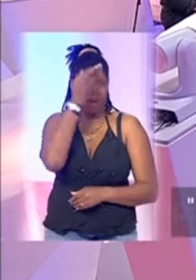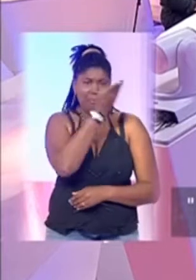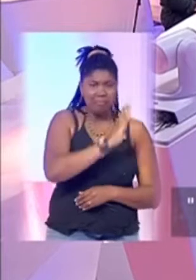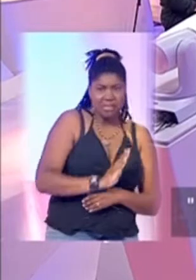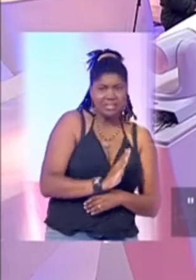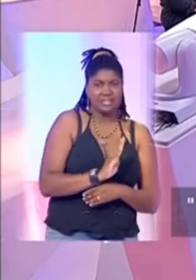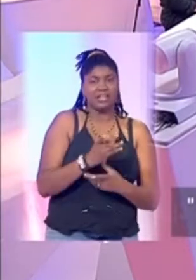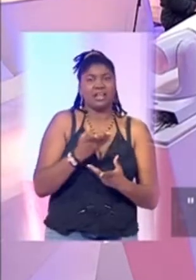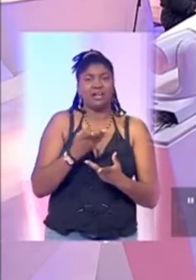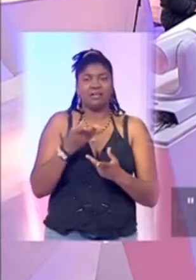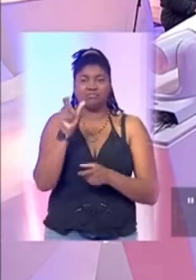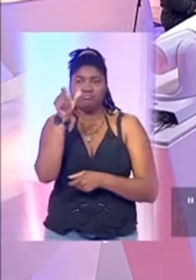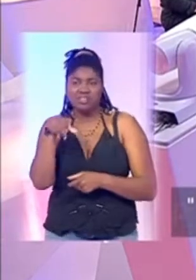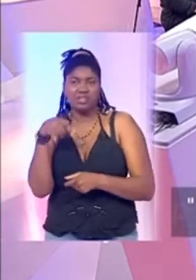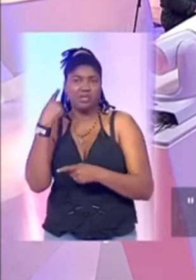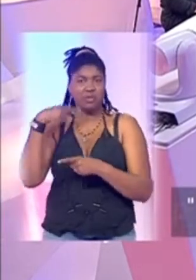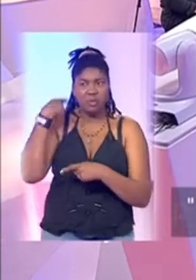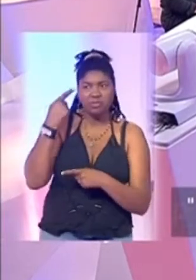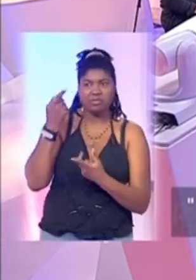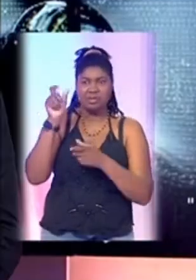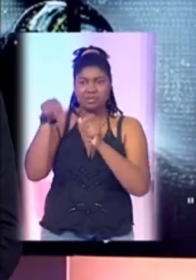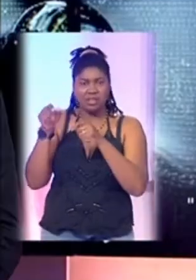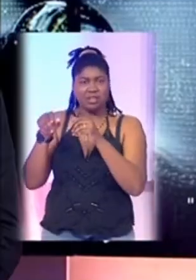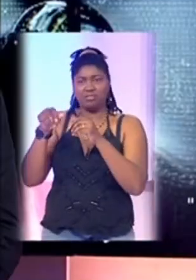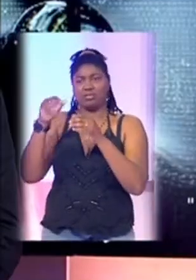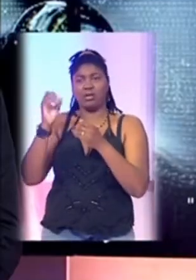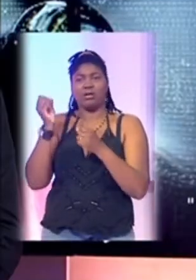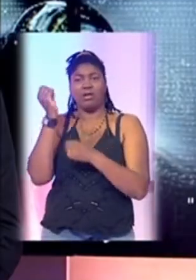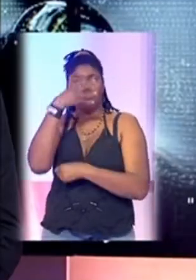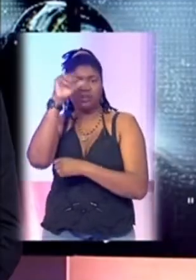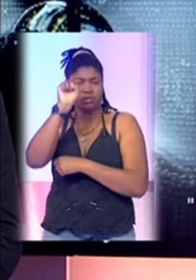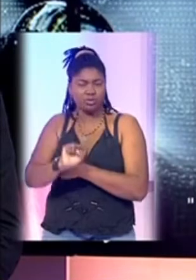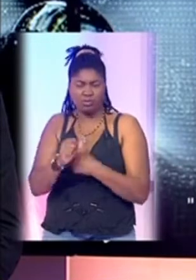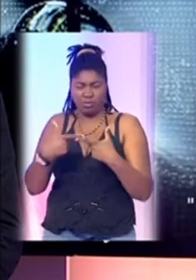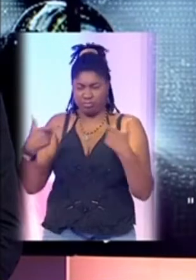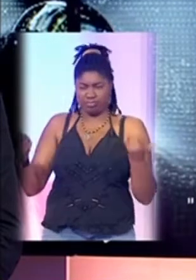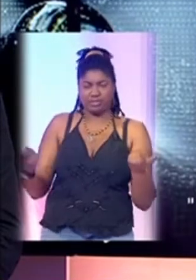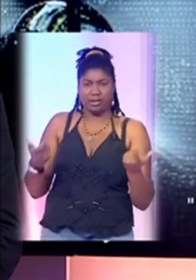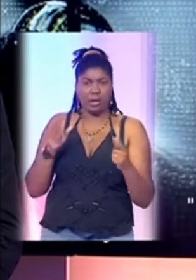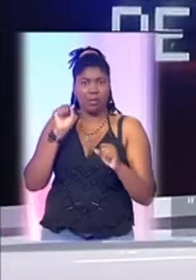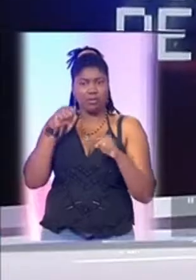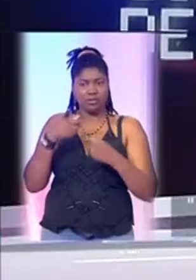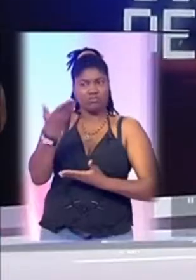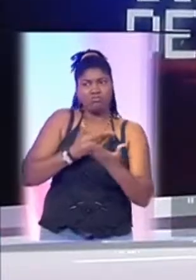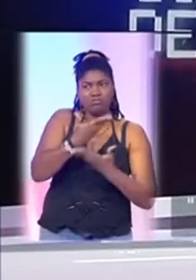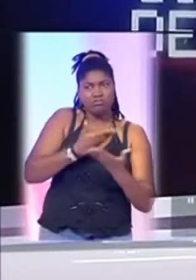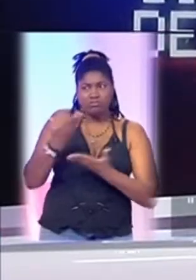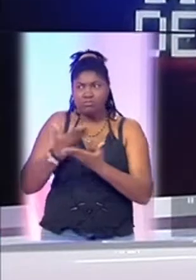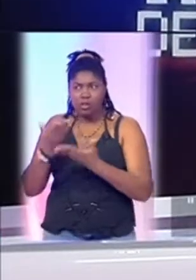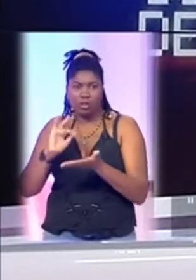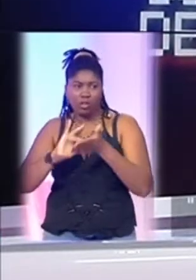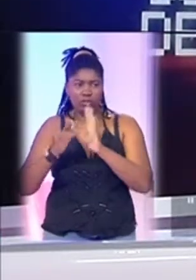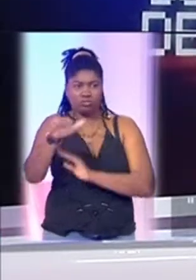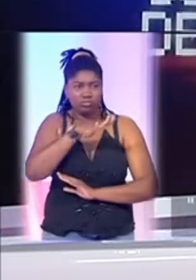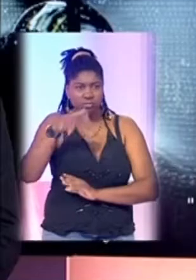on a des Vénézuéliens, on a des Philippins. Est-ce qu'on va pouvoir échanger de façon à ce que tout le monde se